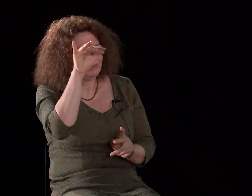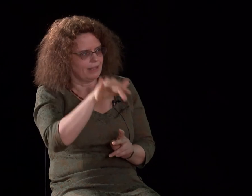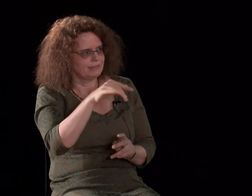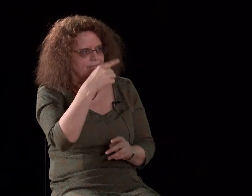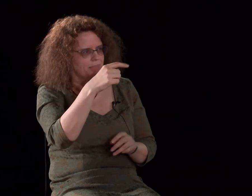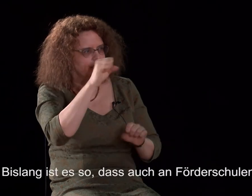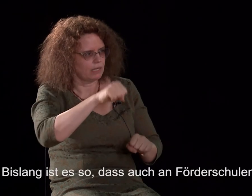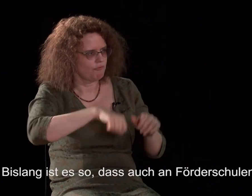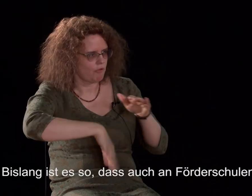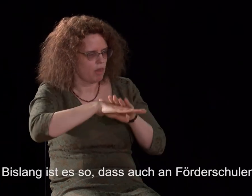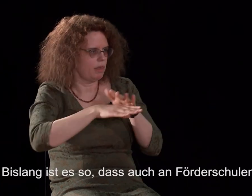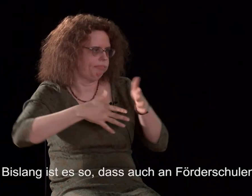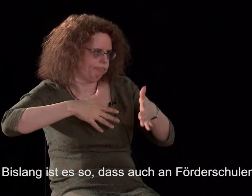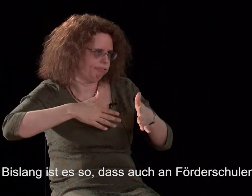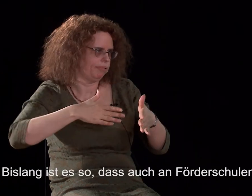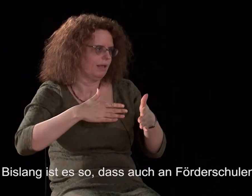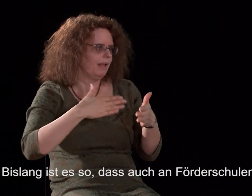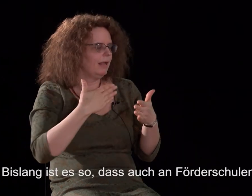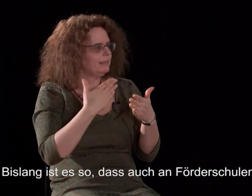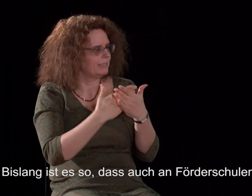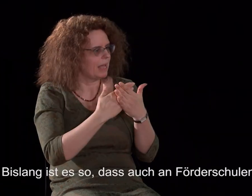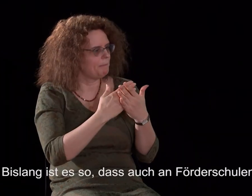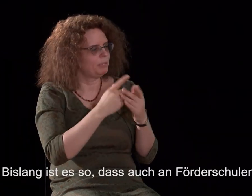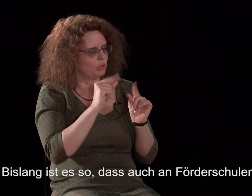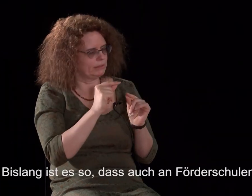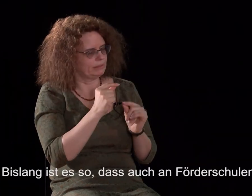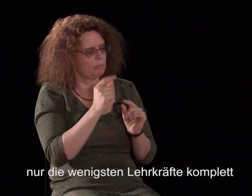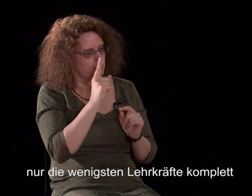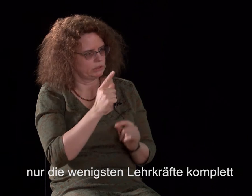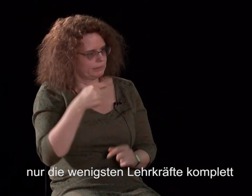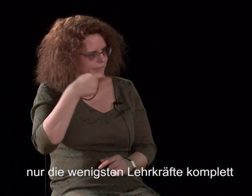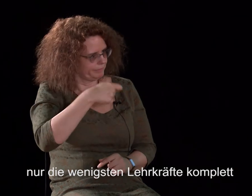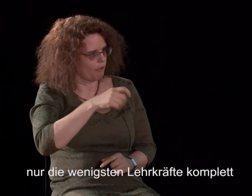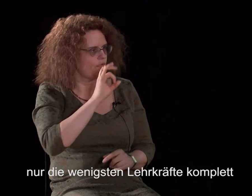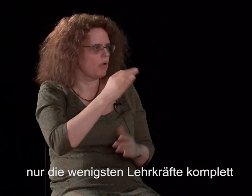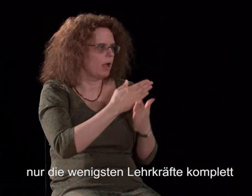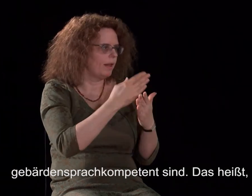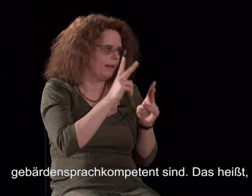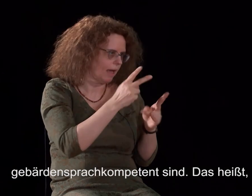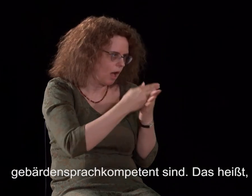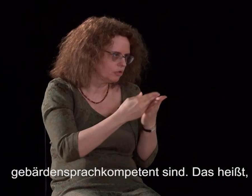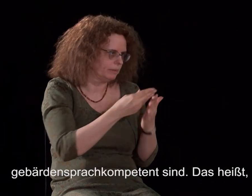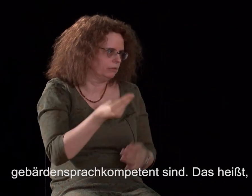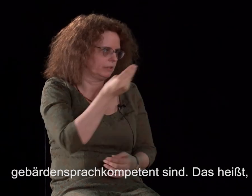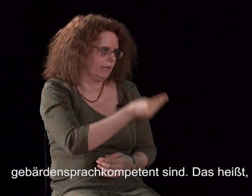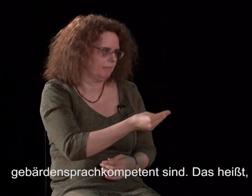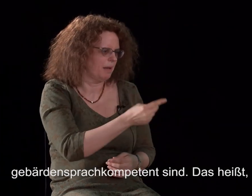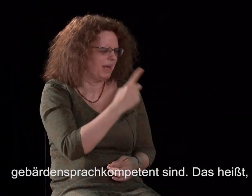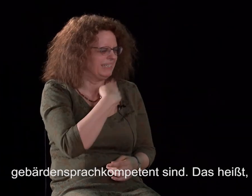bislang ist es so, dass auch an Förderschulen nur die wenigsten Lehrkräfte komplett gebärdensprachkompetent sind. Also